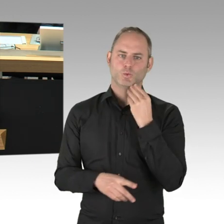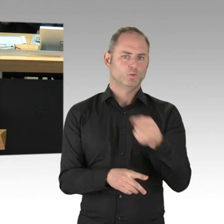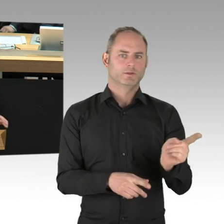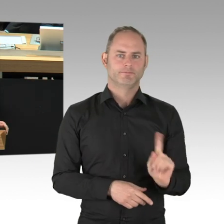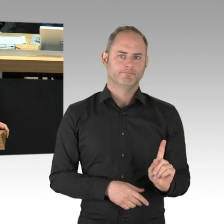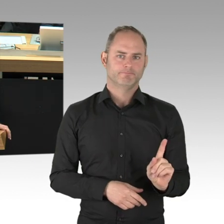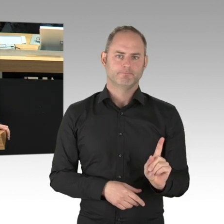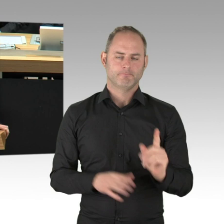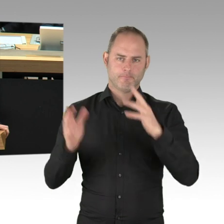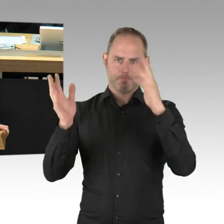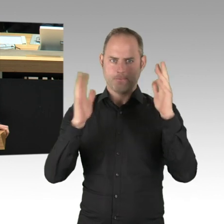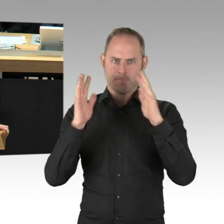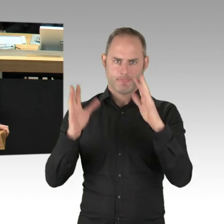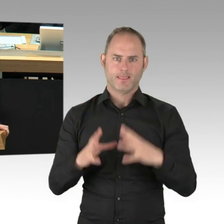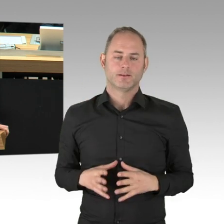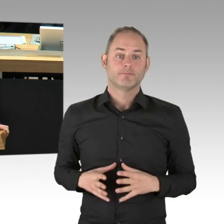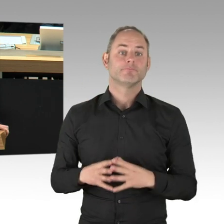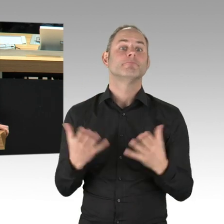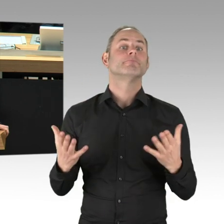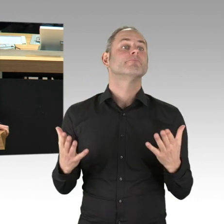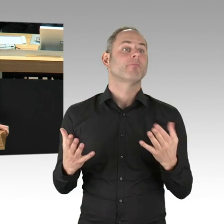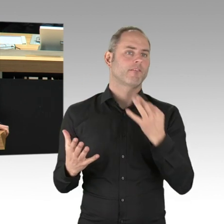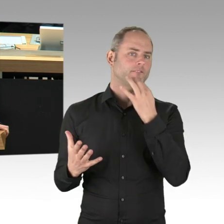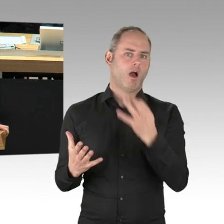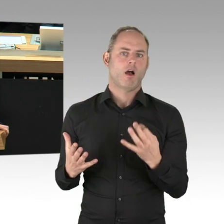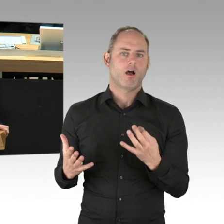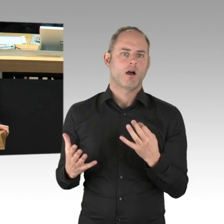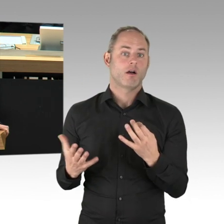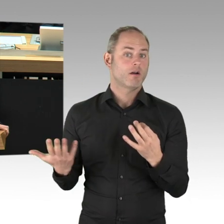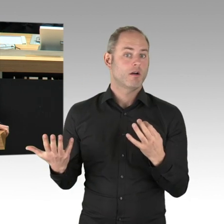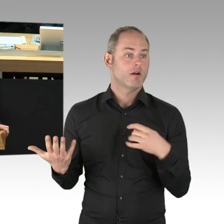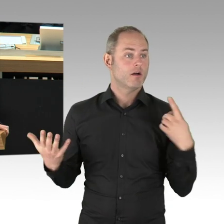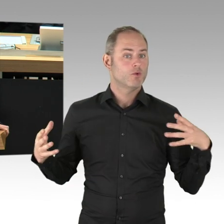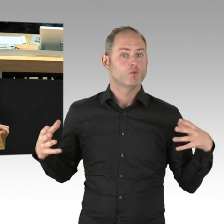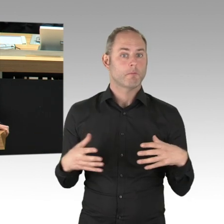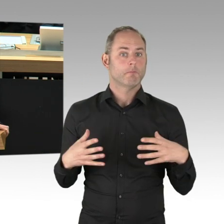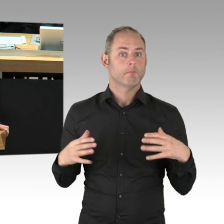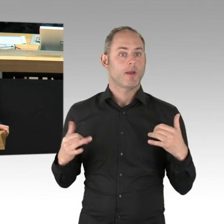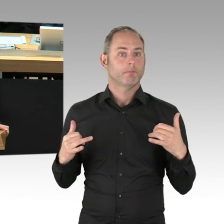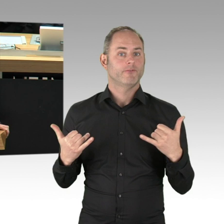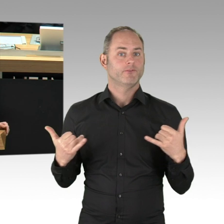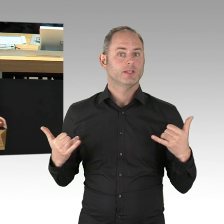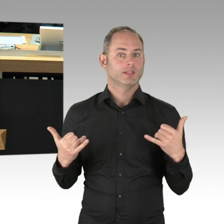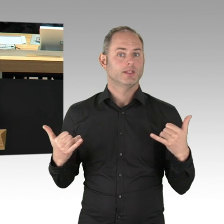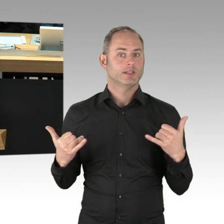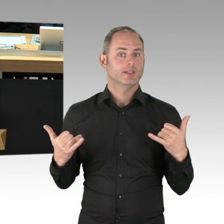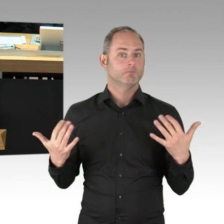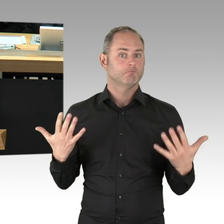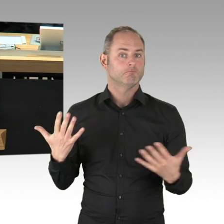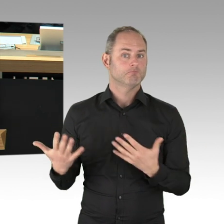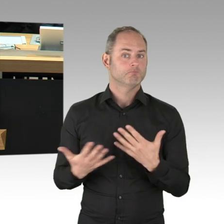Es sind unsere Nachbarn, unsere Kinder und unsere Sportkollegen. Sie alle müssen für das Problem des Antisemitismus in dieser